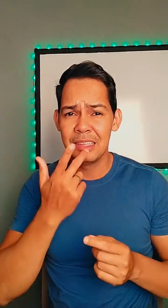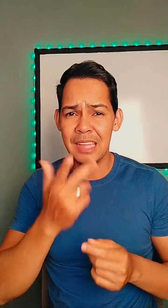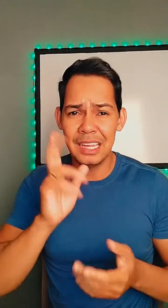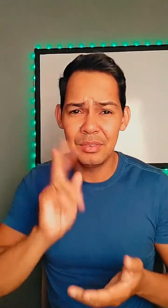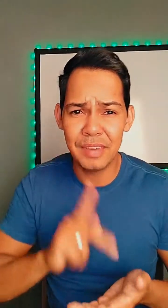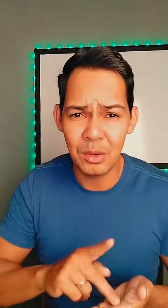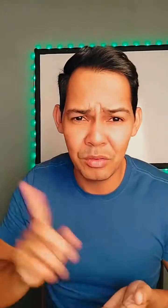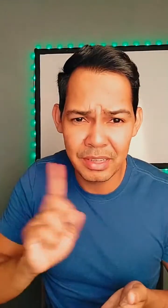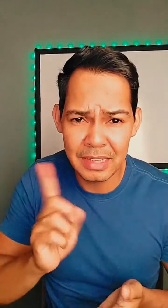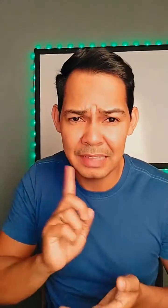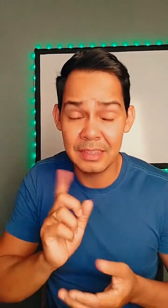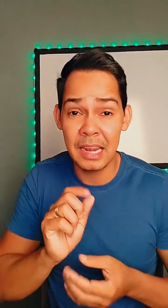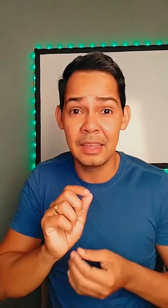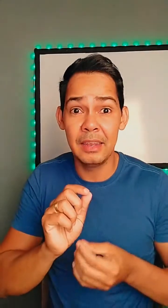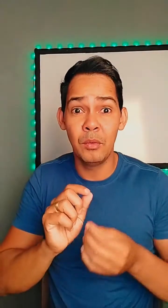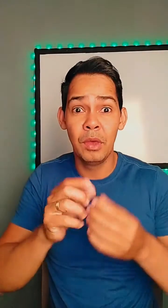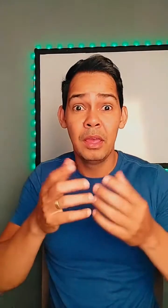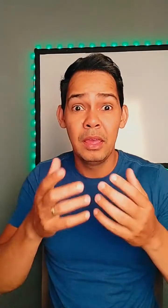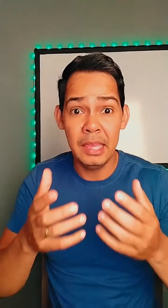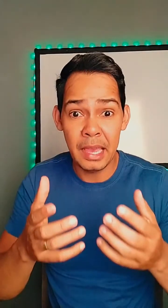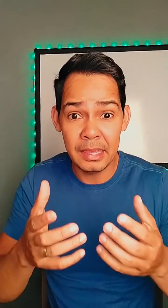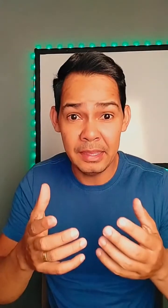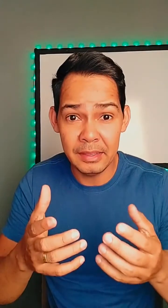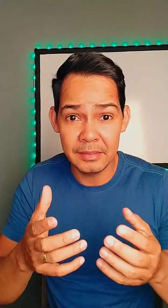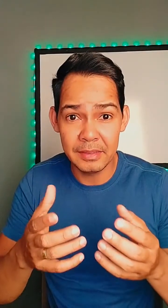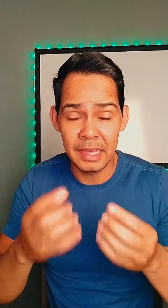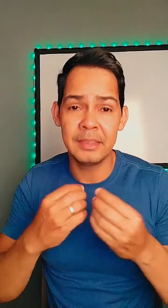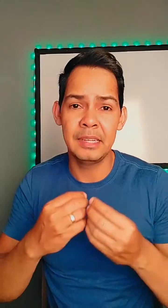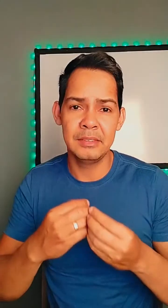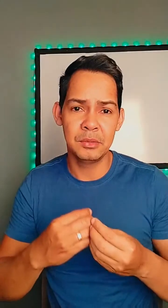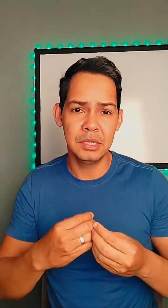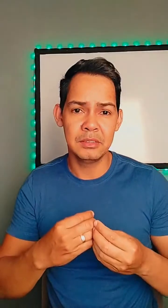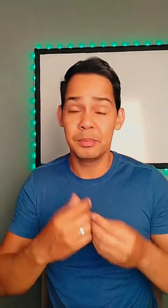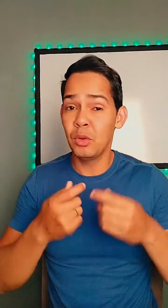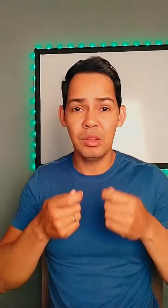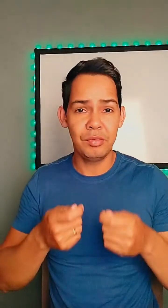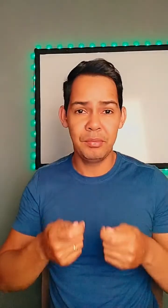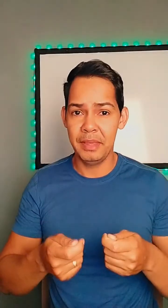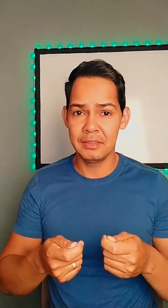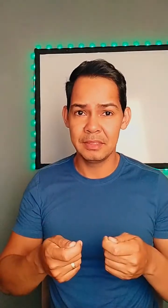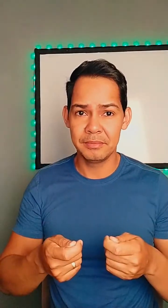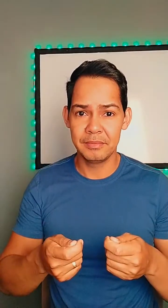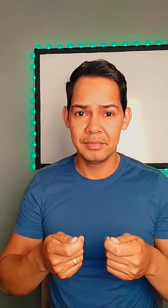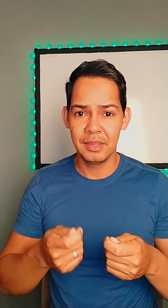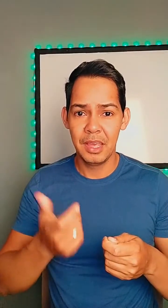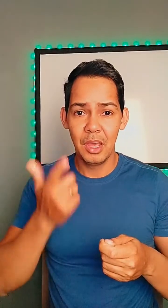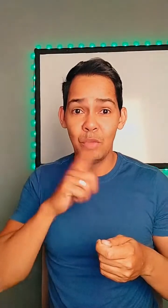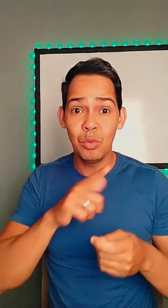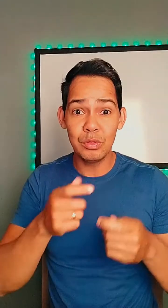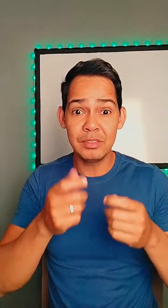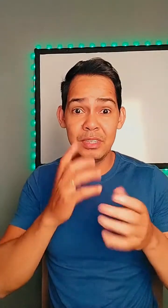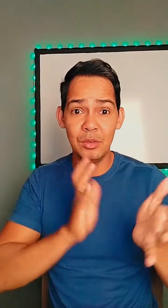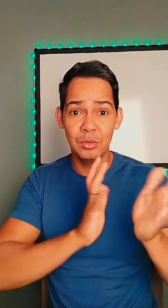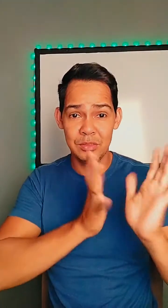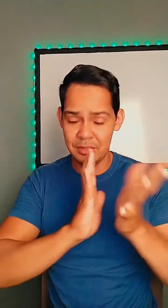que ele falou a verdade? Será que não? E aí entra a insegurança, porque eu não tenho firmeza. Eu não consigo sinalizar